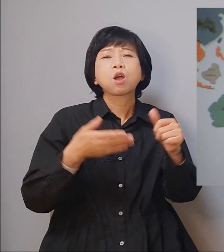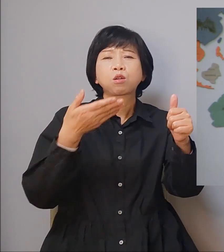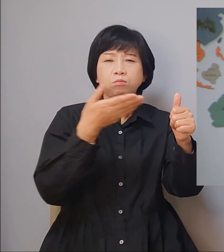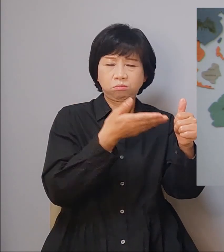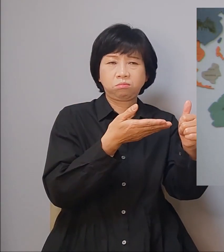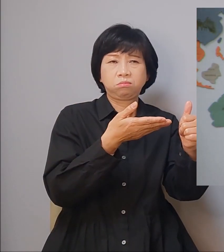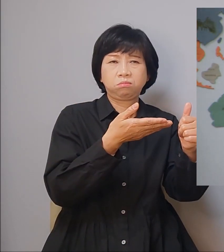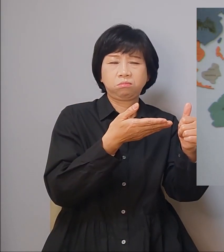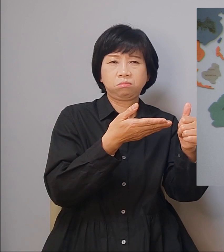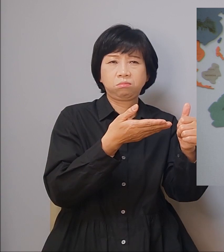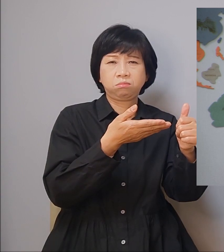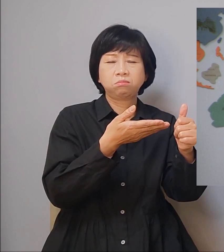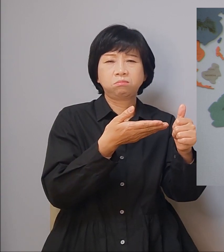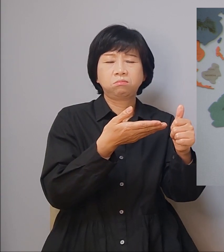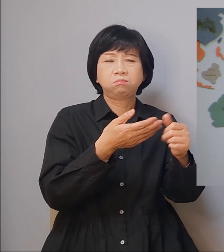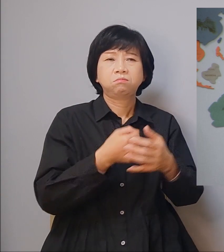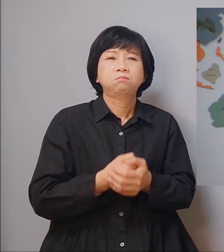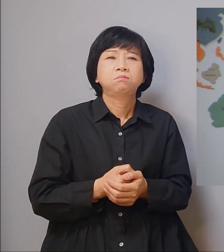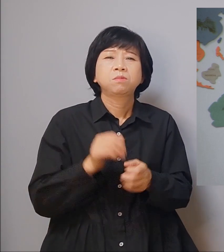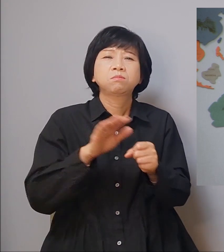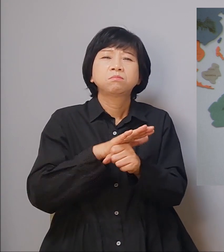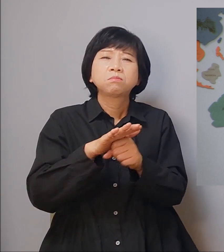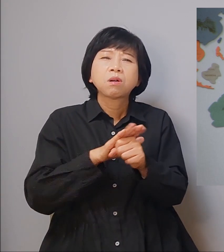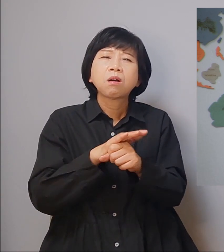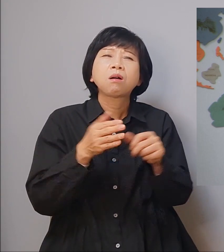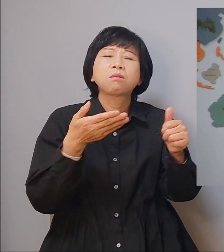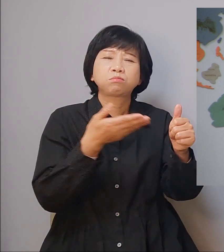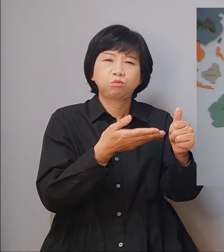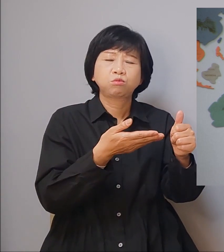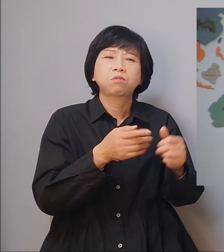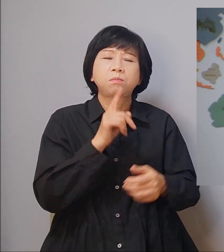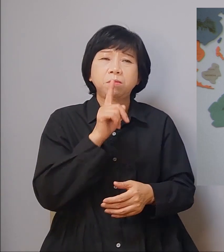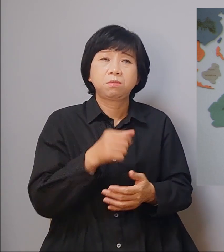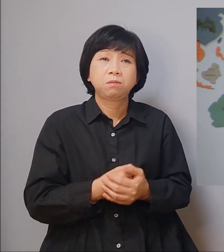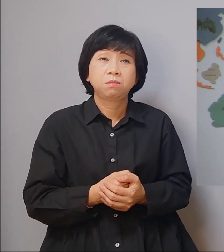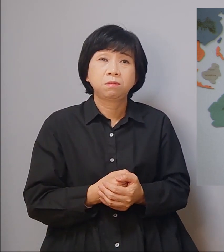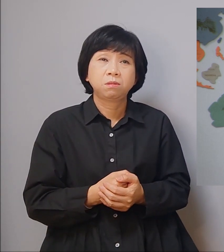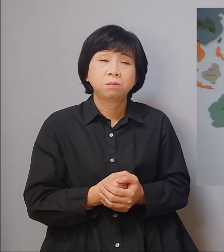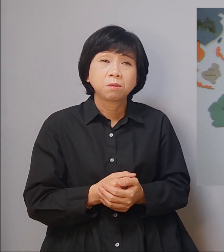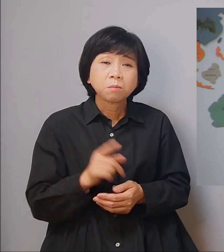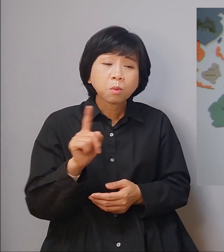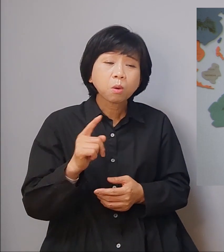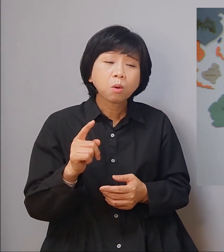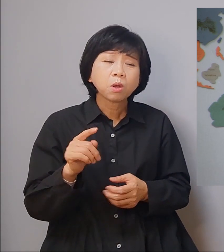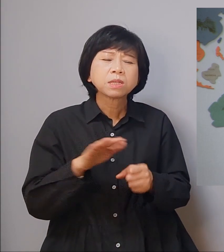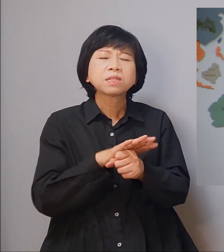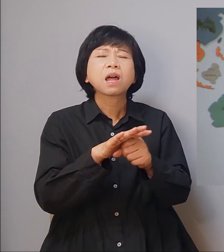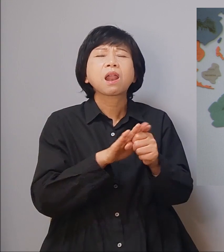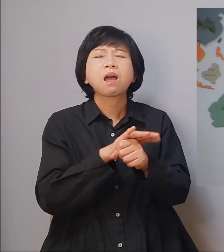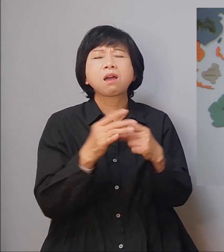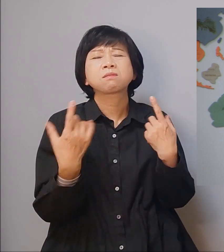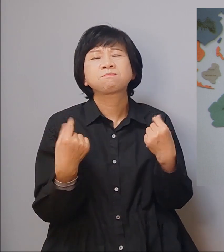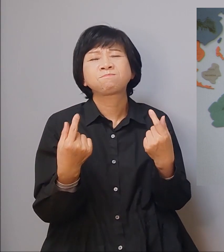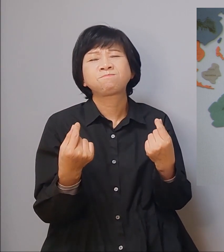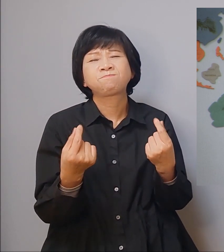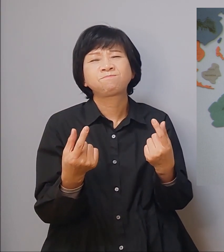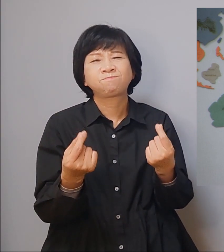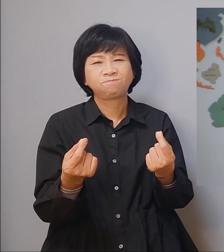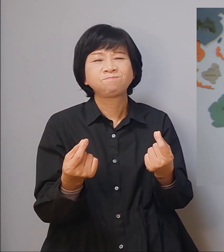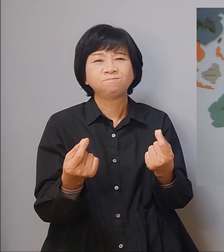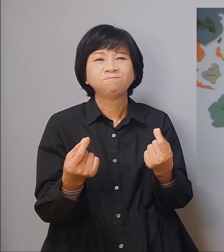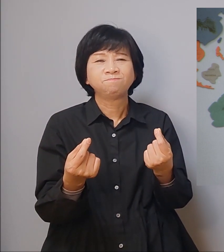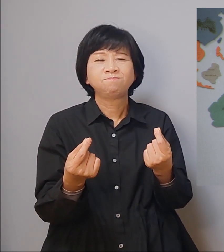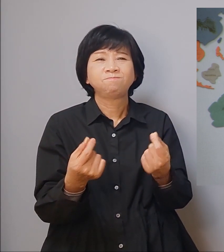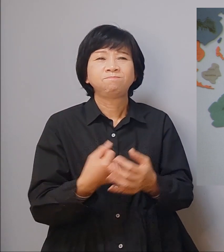더하셨어요. 인자를 더하셨다. 조금 풀어서 해석을 해보면 한결같은 사랑을 주셨다,